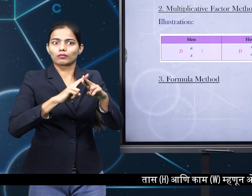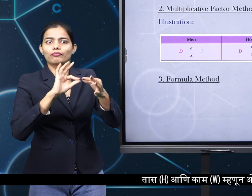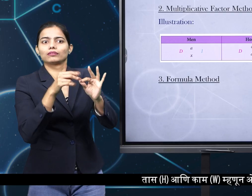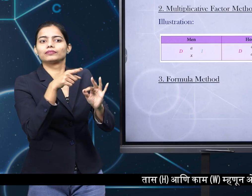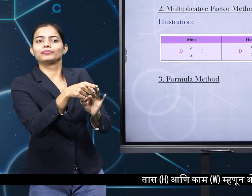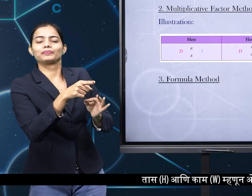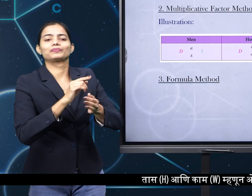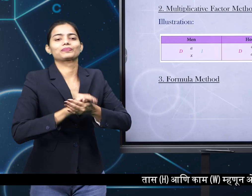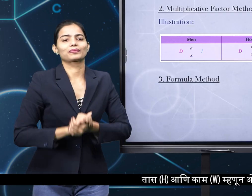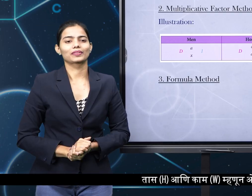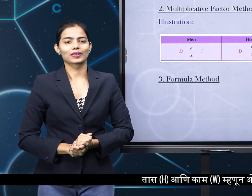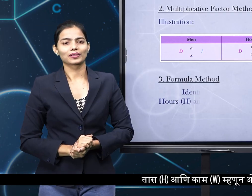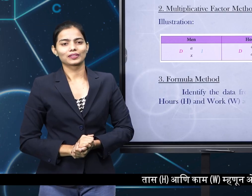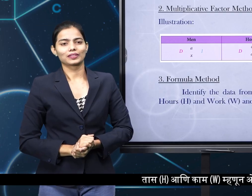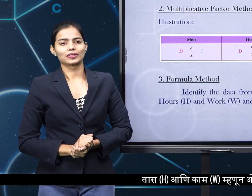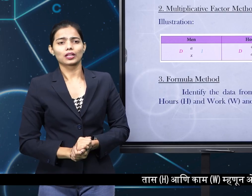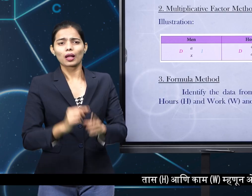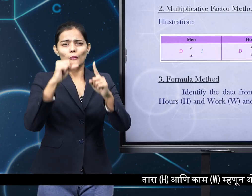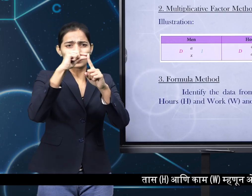w म्हणून ओळखा आणि सूत्र वापरा.